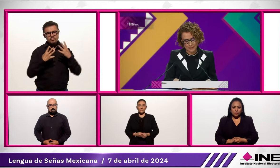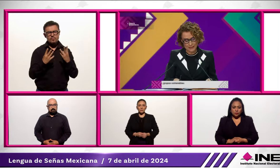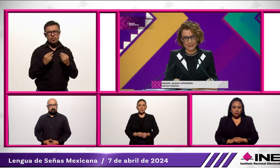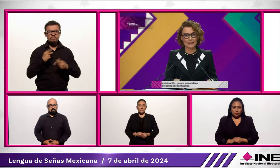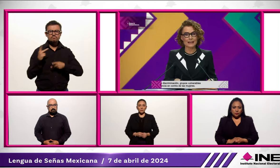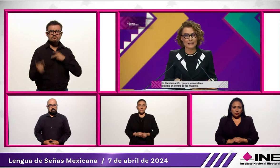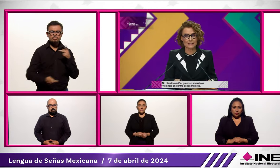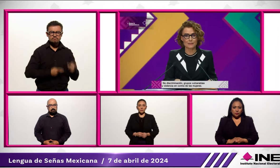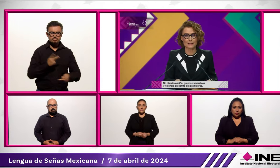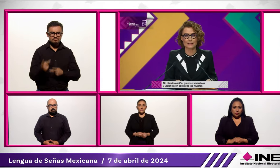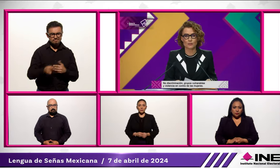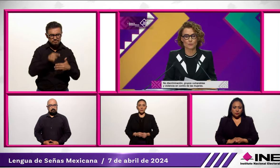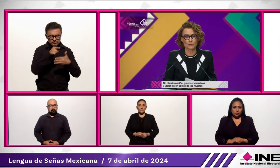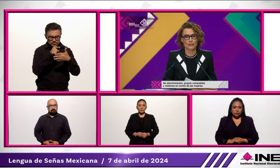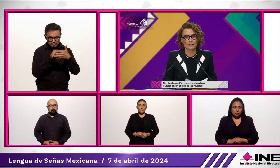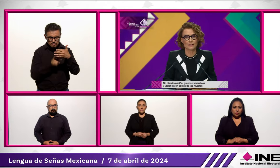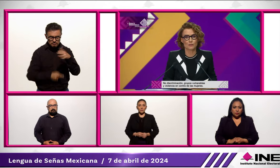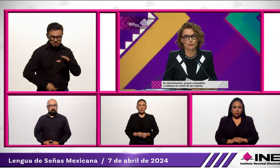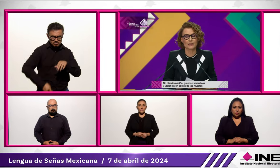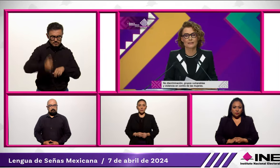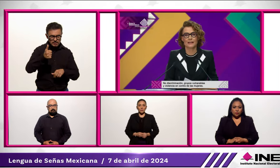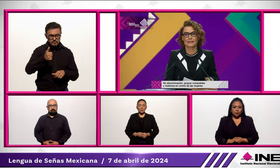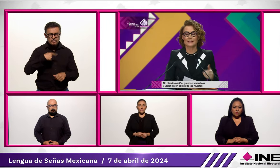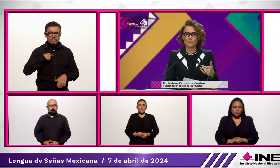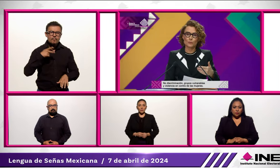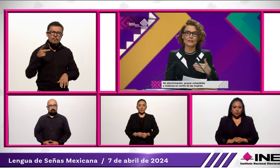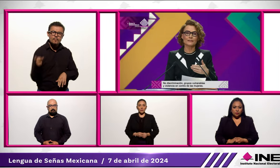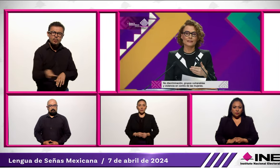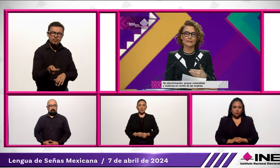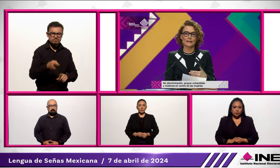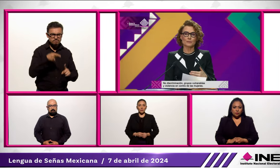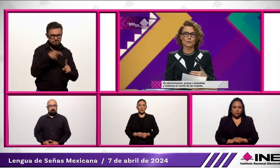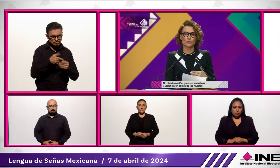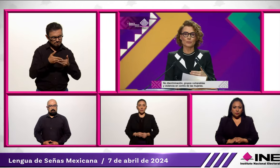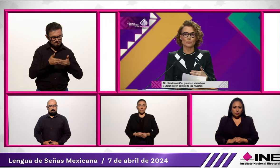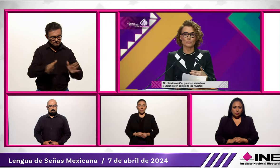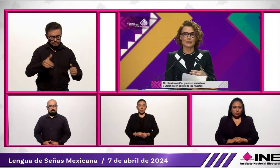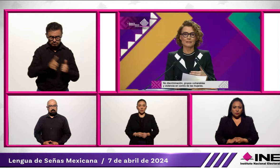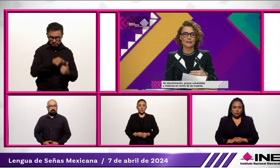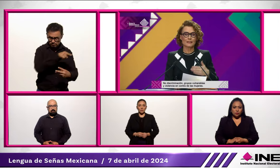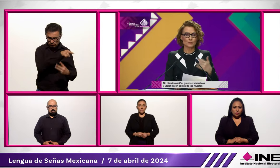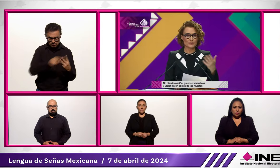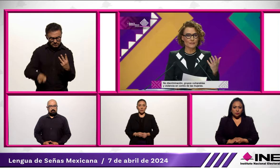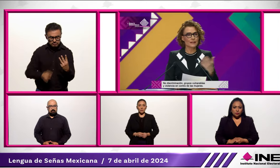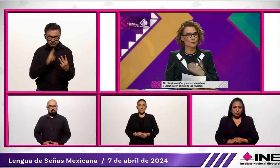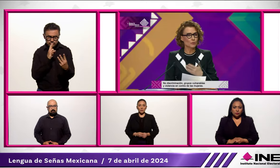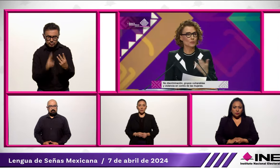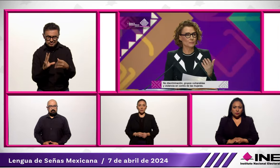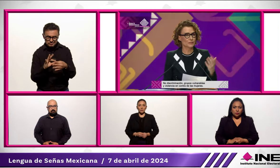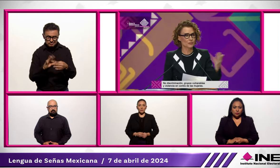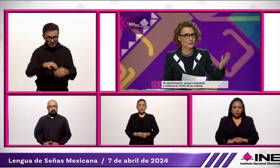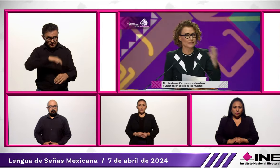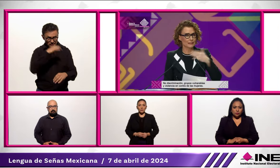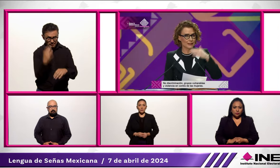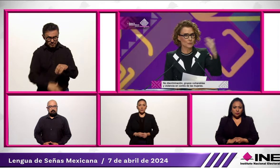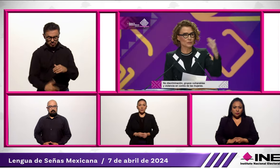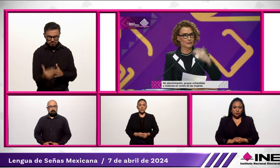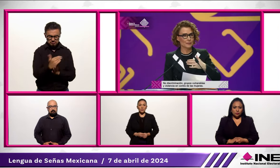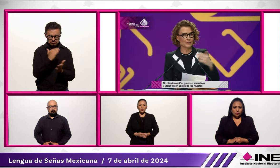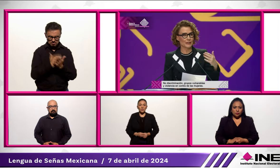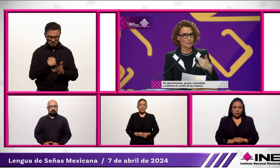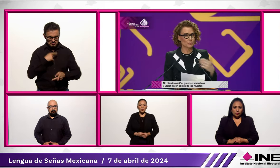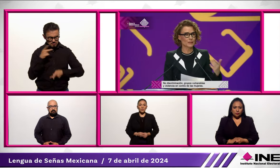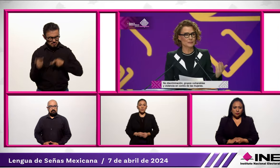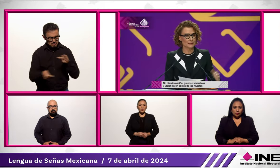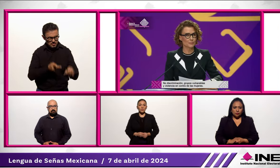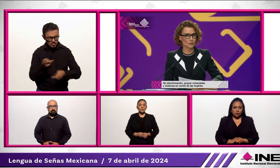pregunta general que van a responder los tres. Después entraremos con preguntas y pues tendrán un poco la impresión de que saltamos de